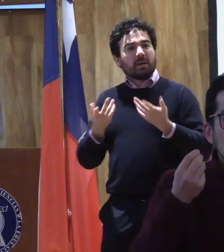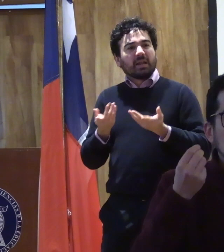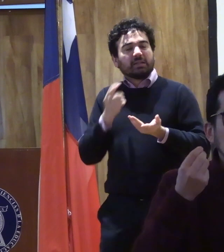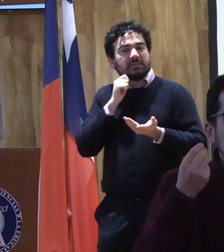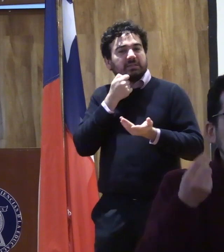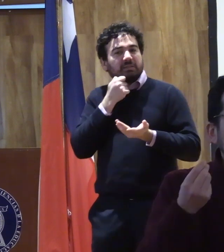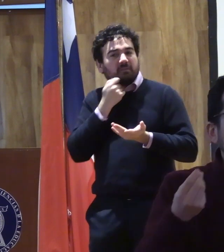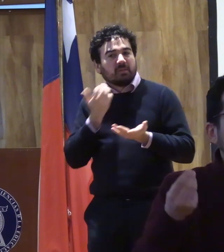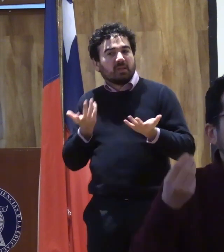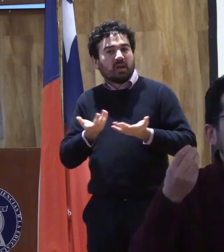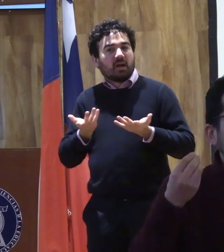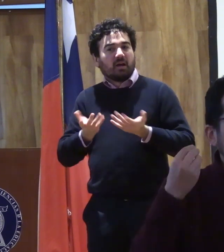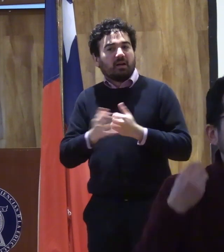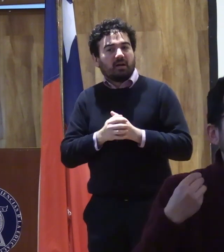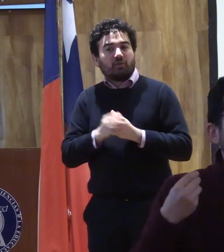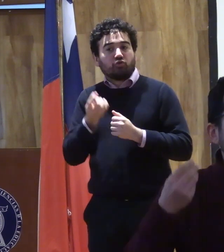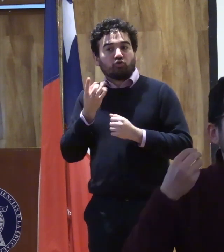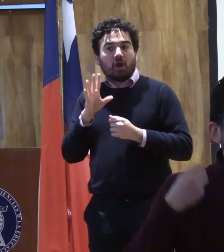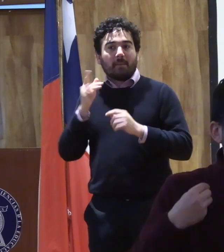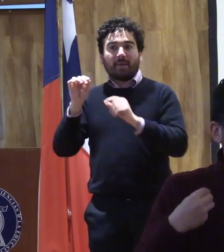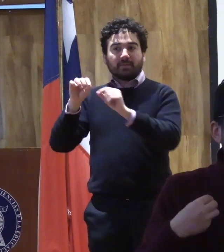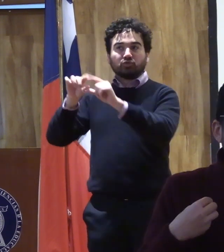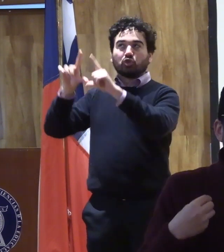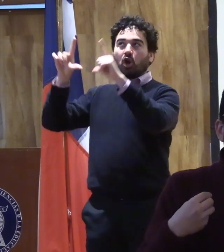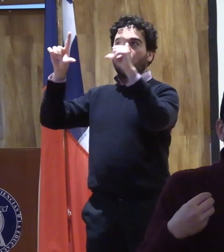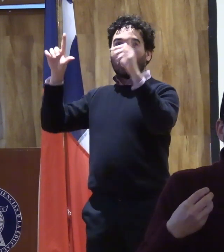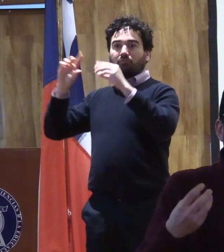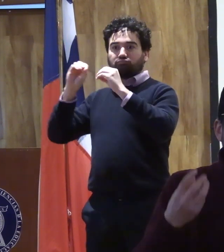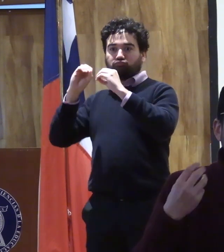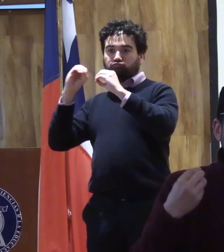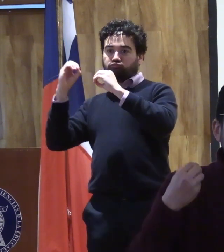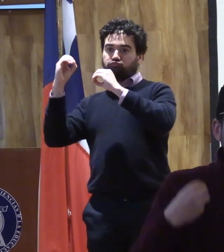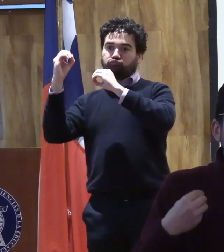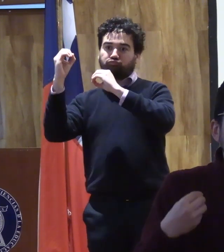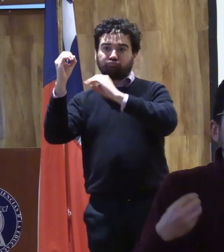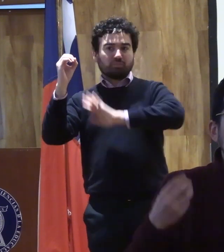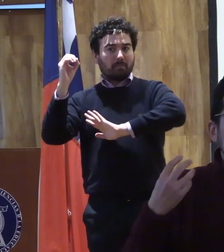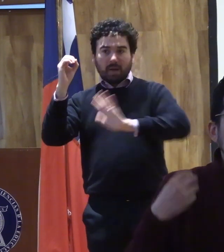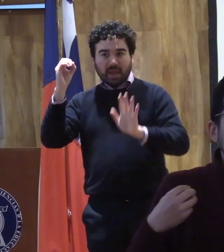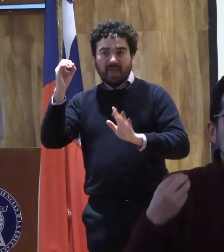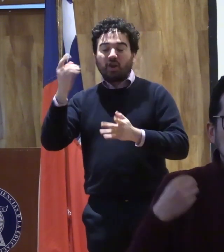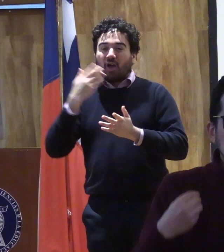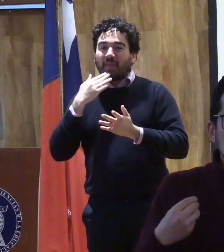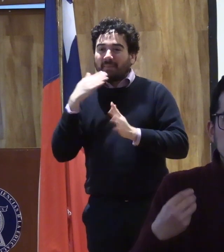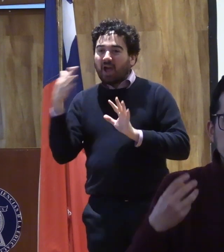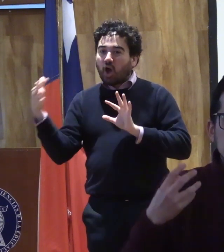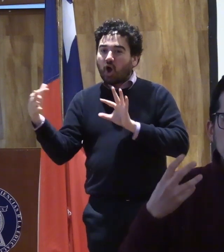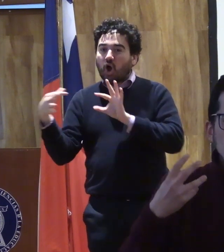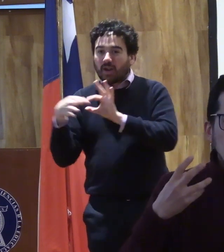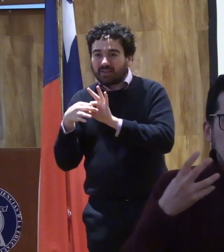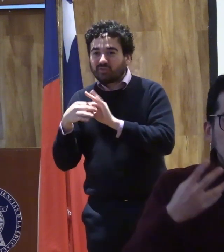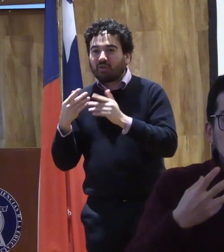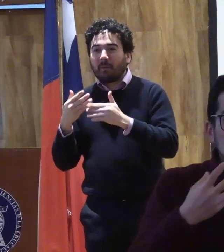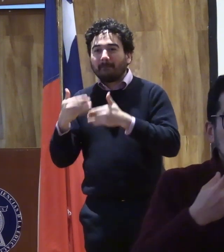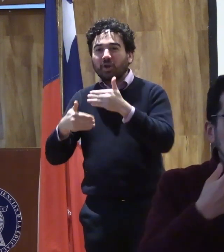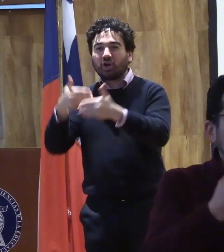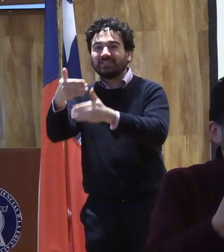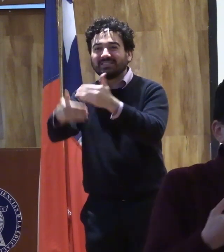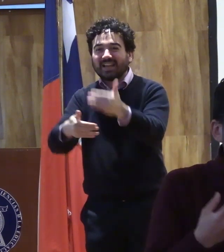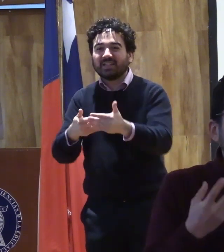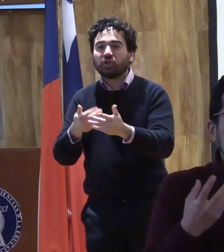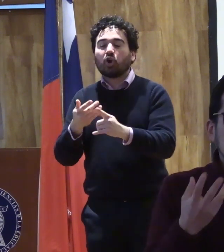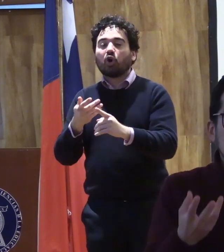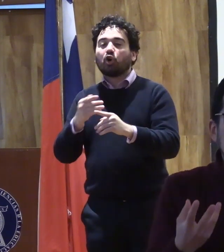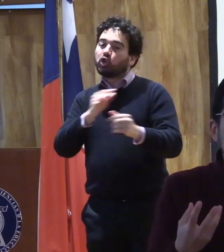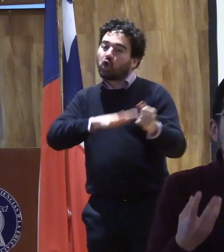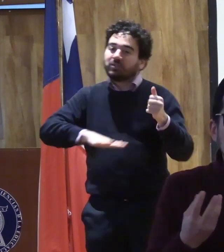un fenómeno científico, sino que también nos muestra una conexión con distintos procesos